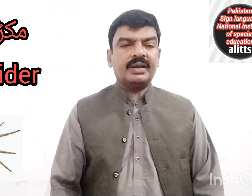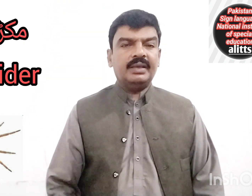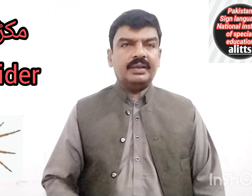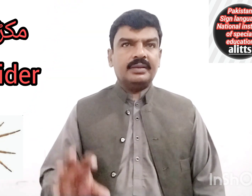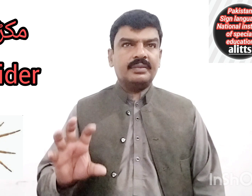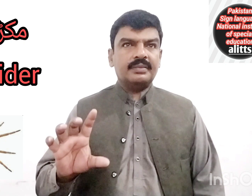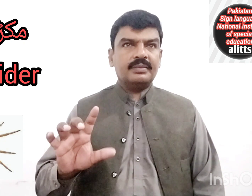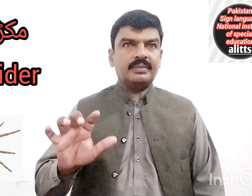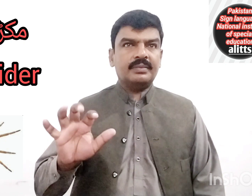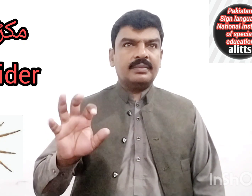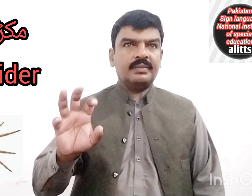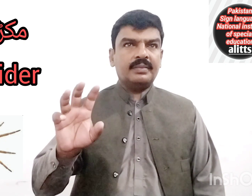मकड़ी।